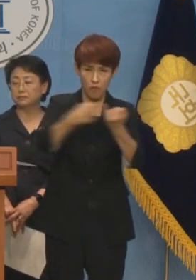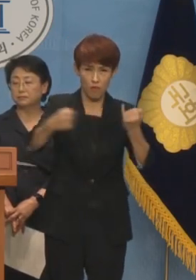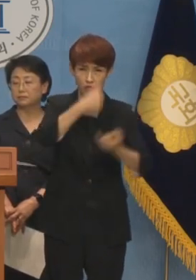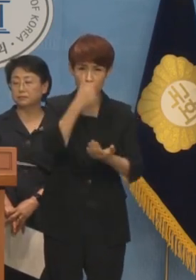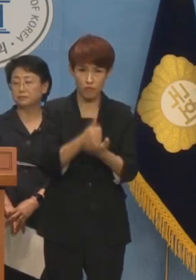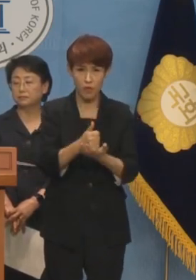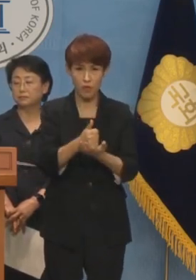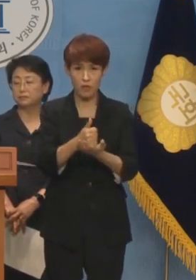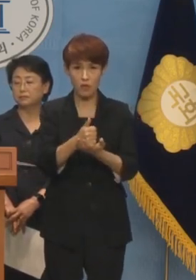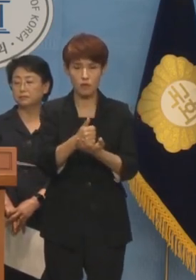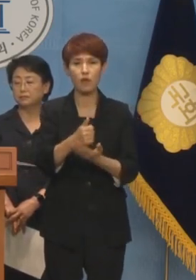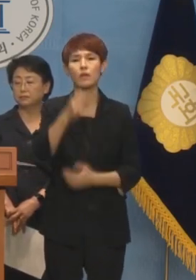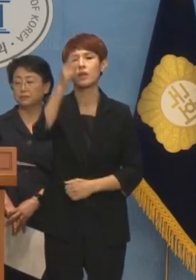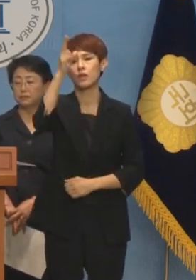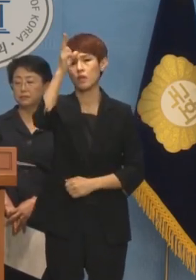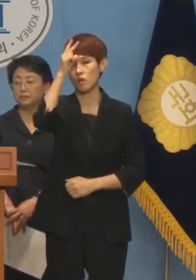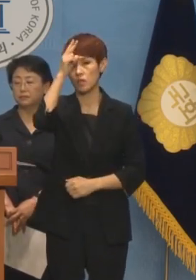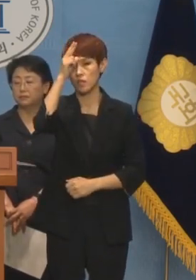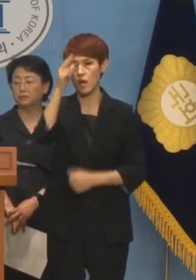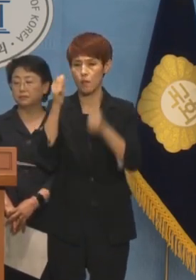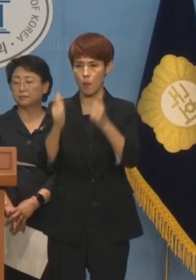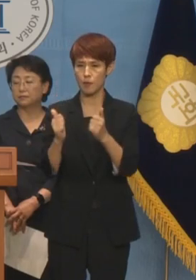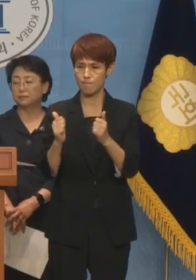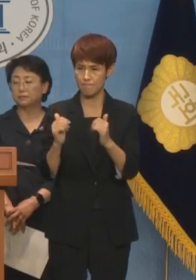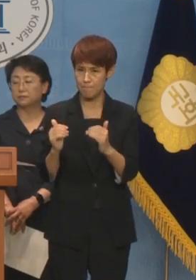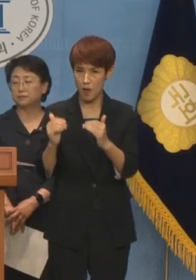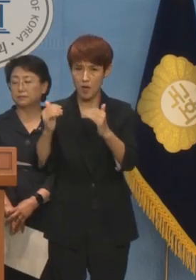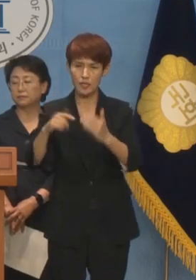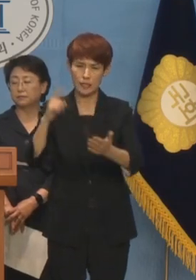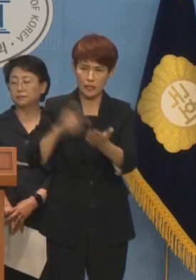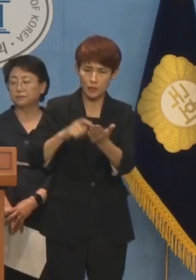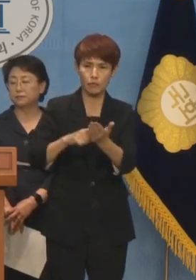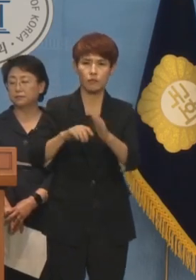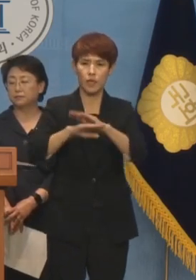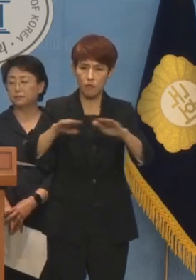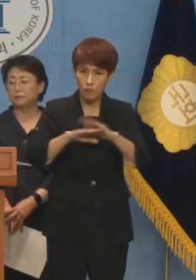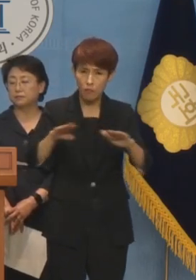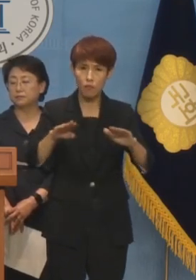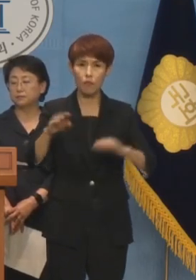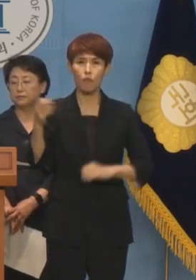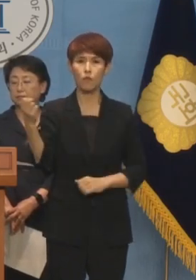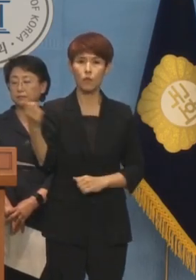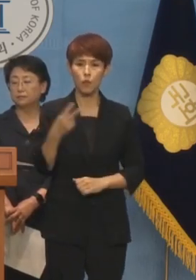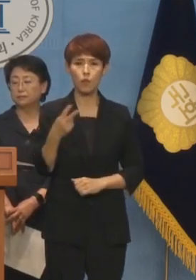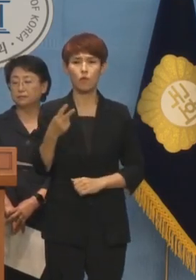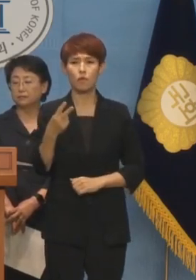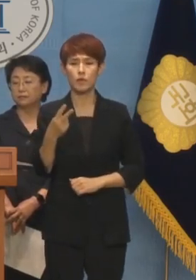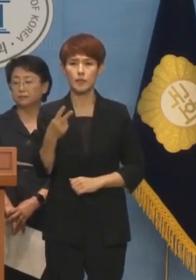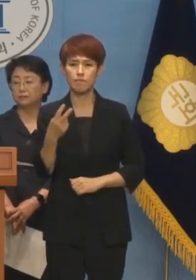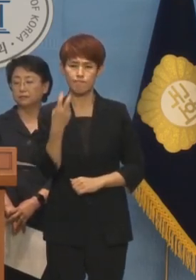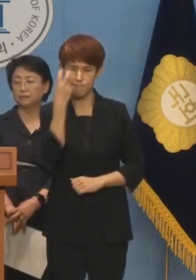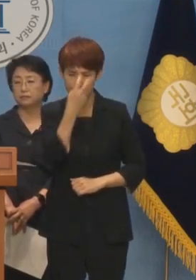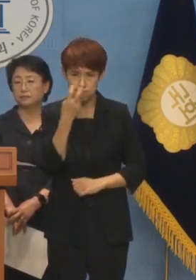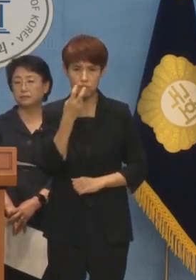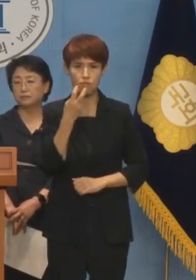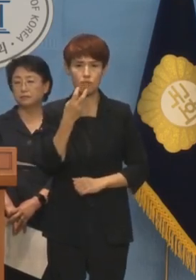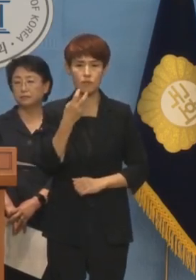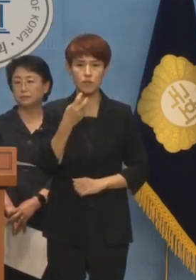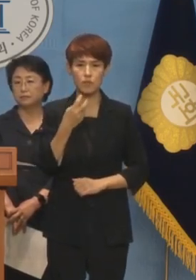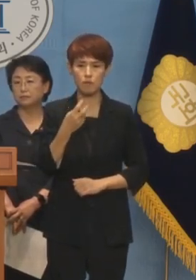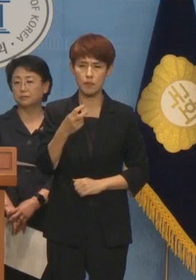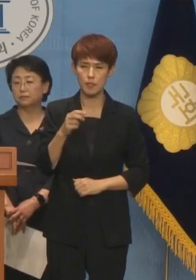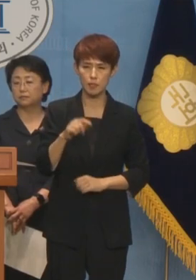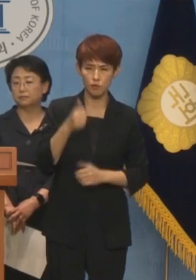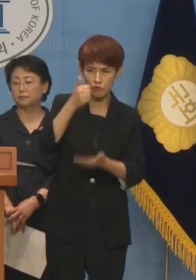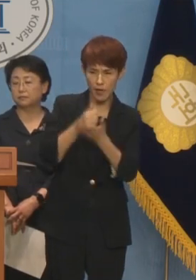대해서도 경찰에서 법원까지 응급조치와 긴급응급조치, 잠정조치, 피해자